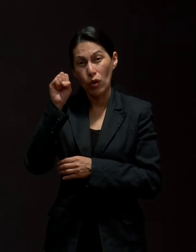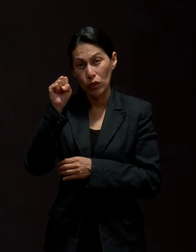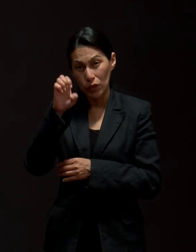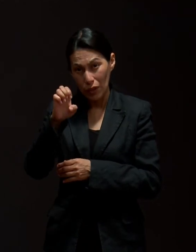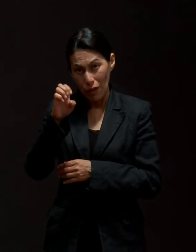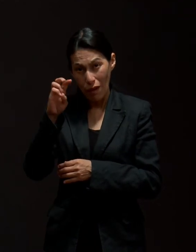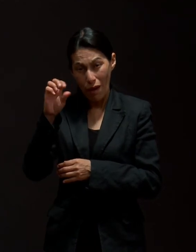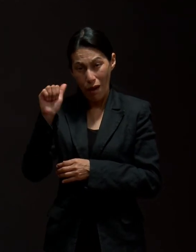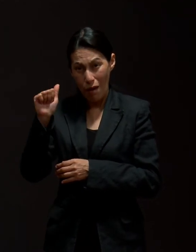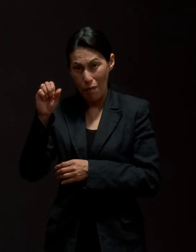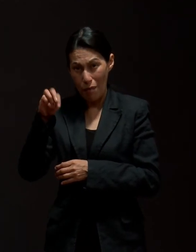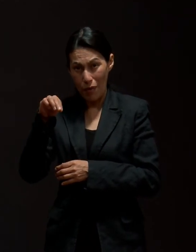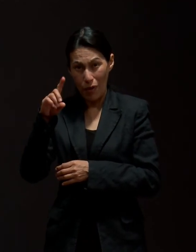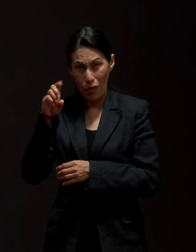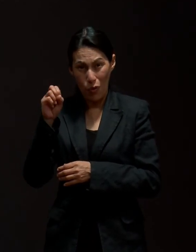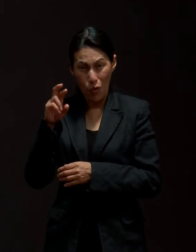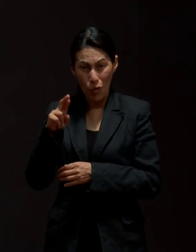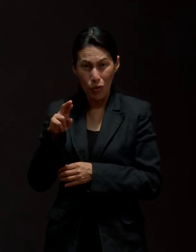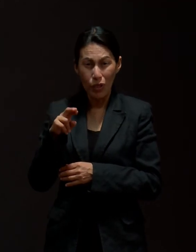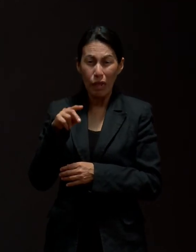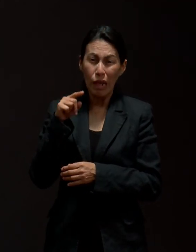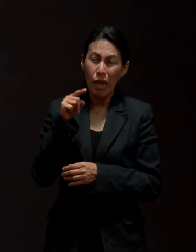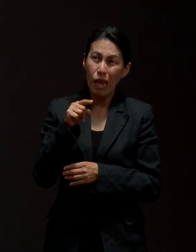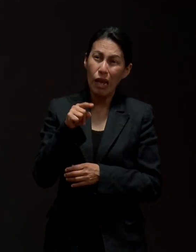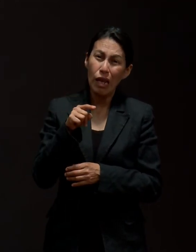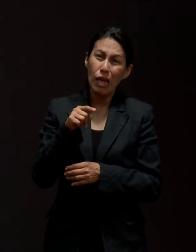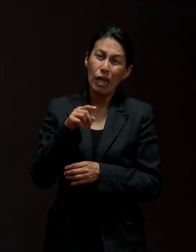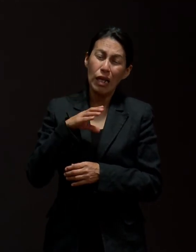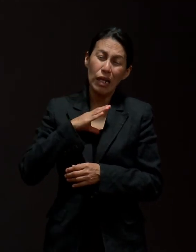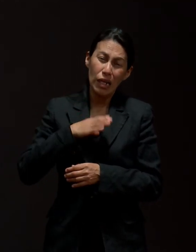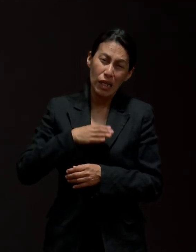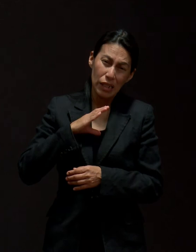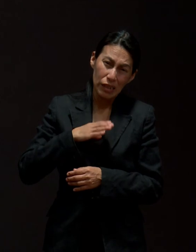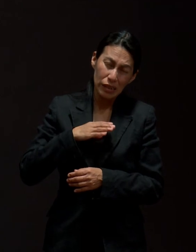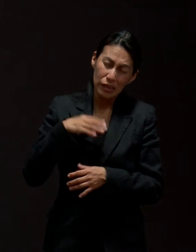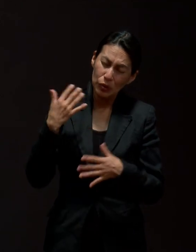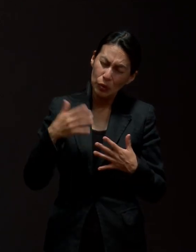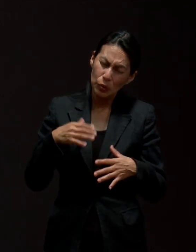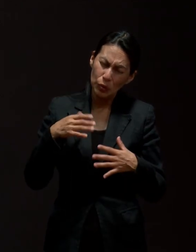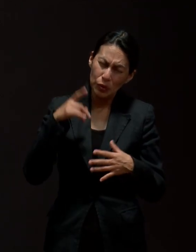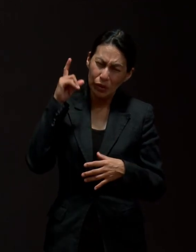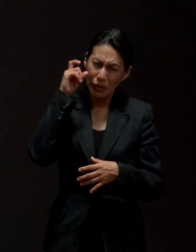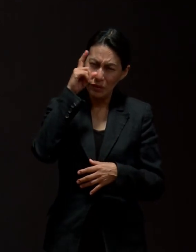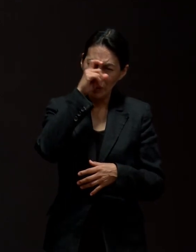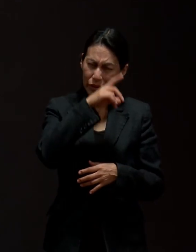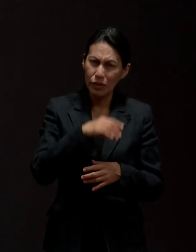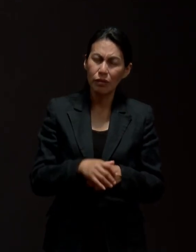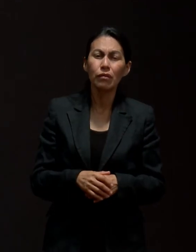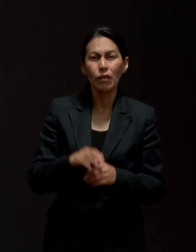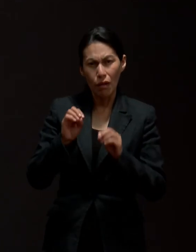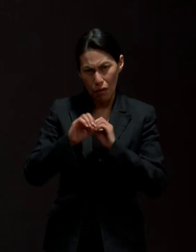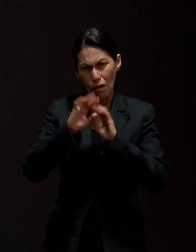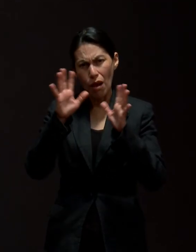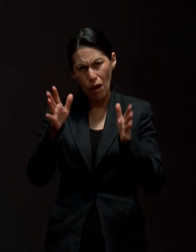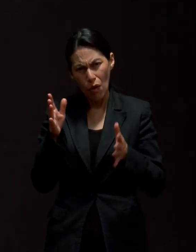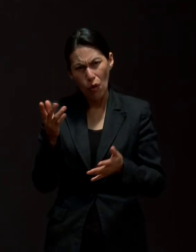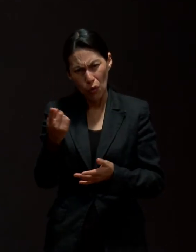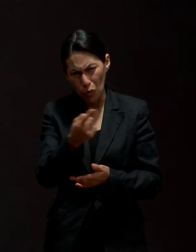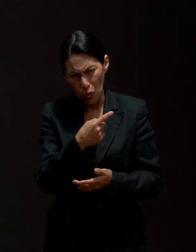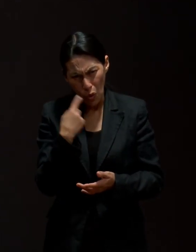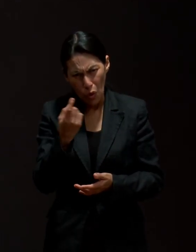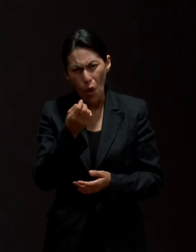está luchando contra el cáncer. Claro, estaremos orando por José Manuel Amador, Marta.